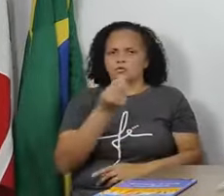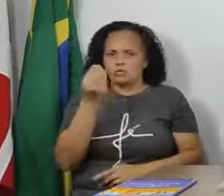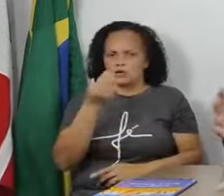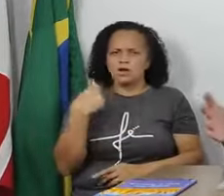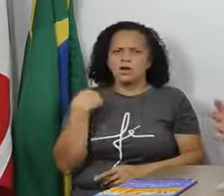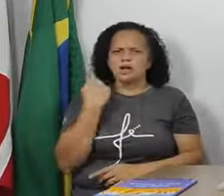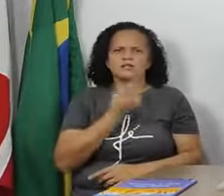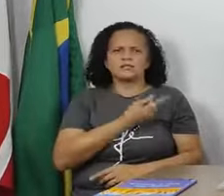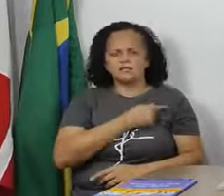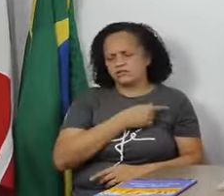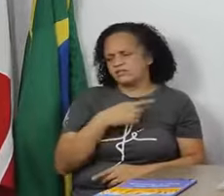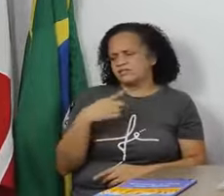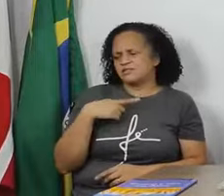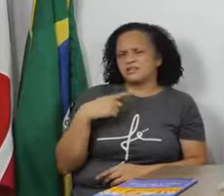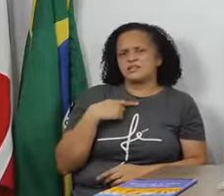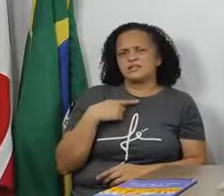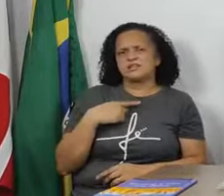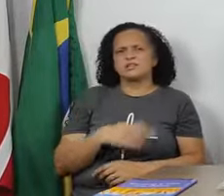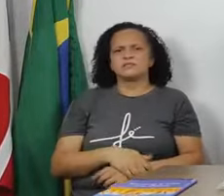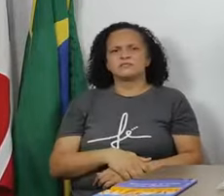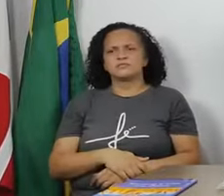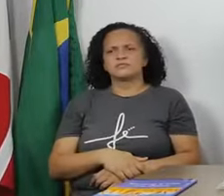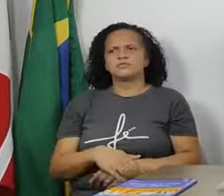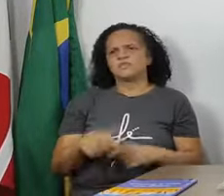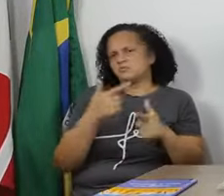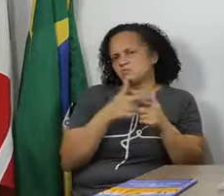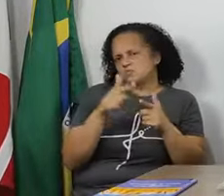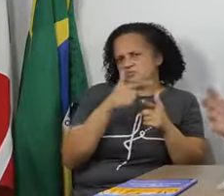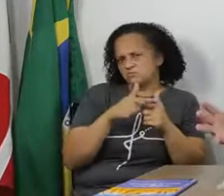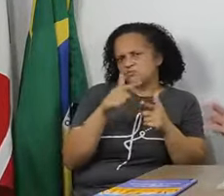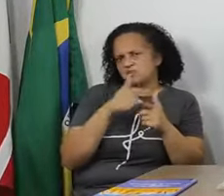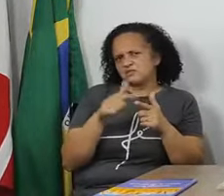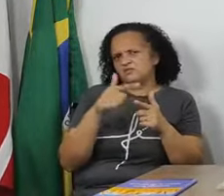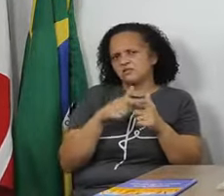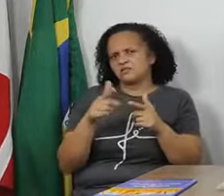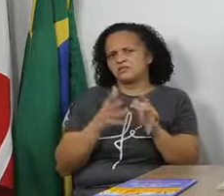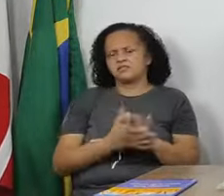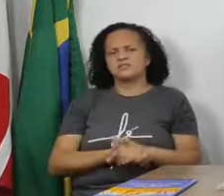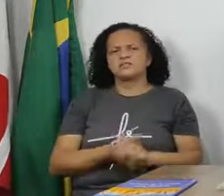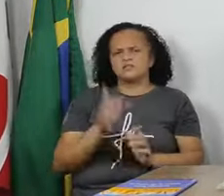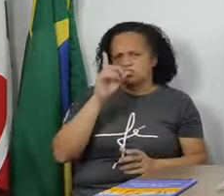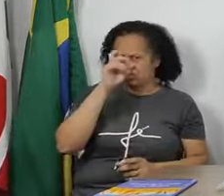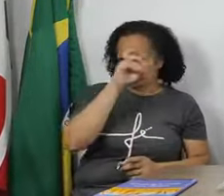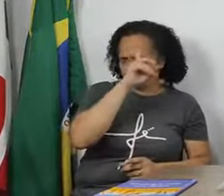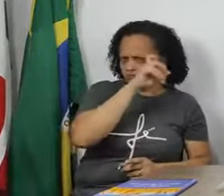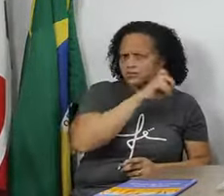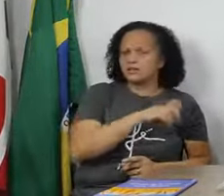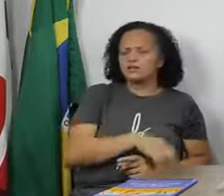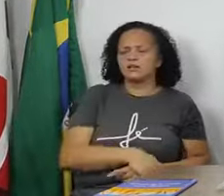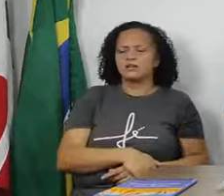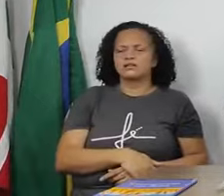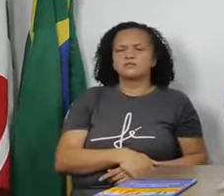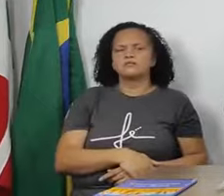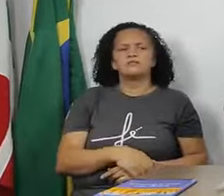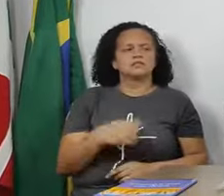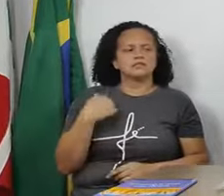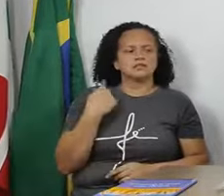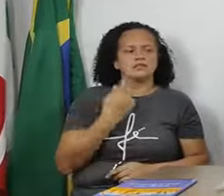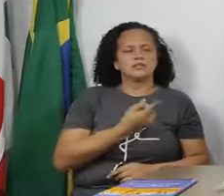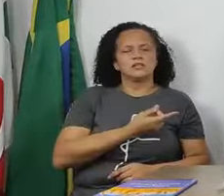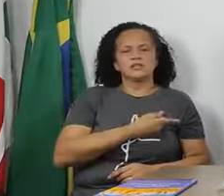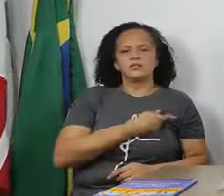passando por alguma adversidade, estamos passando por momentos de dificuldade, a nossa